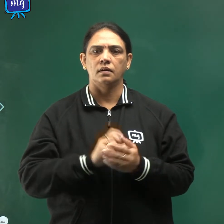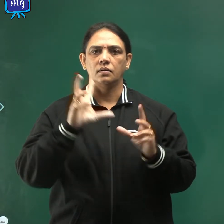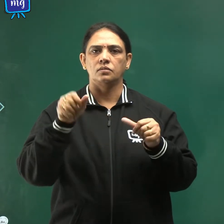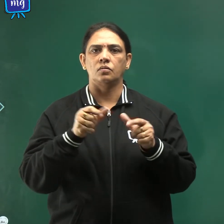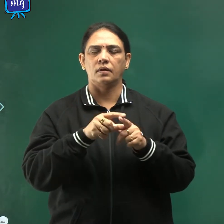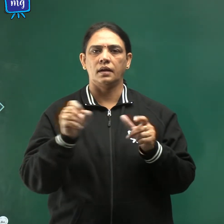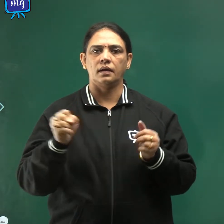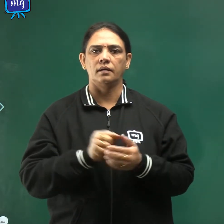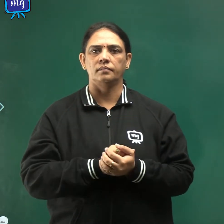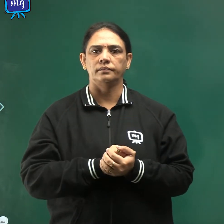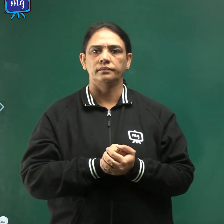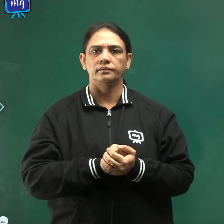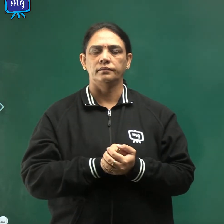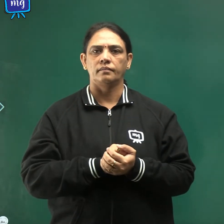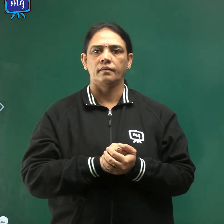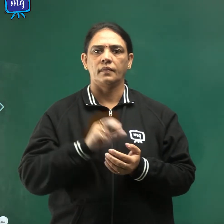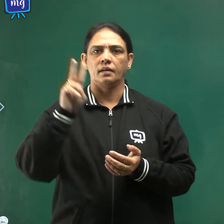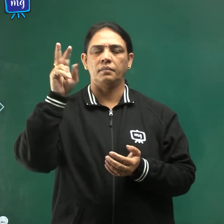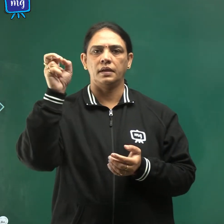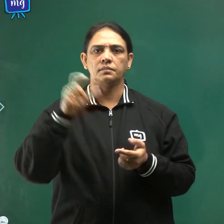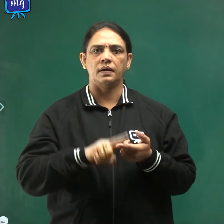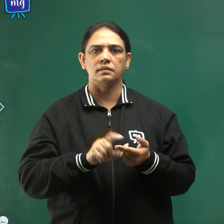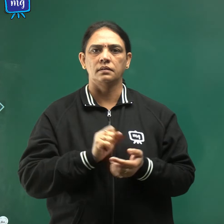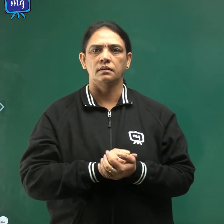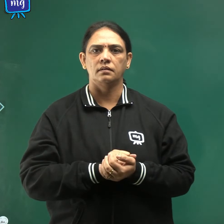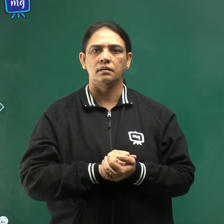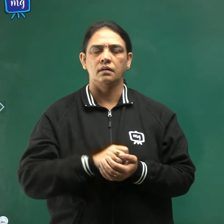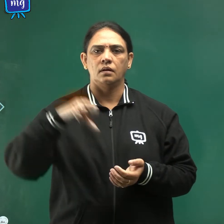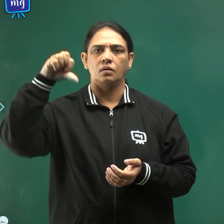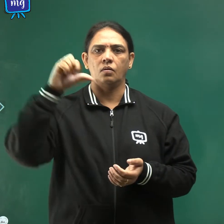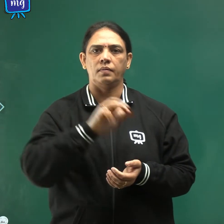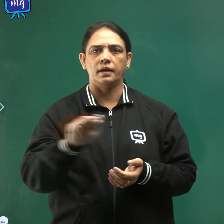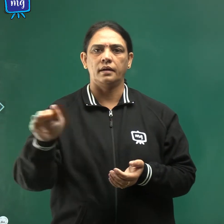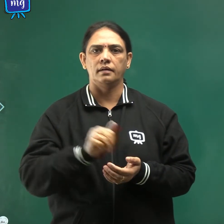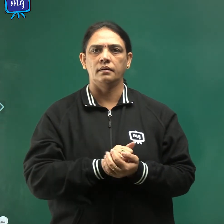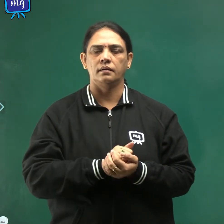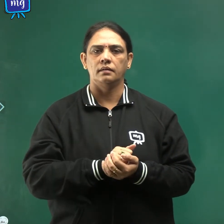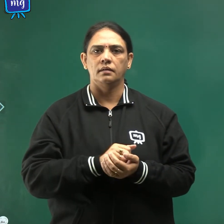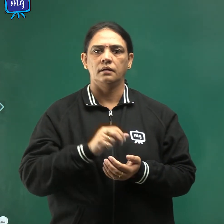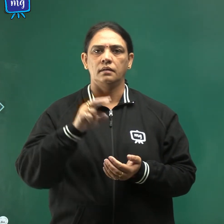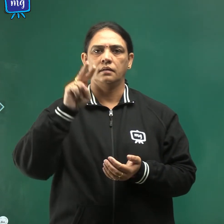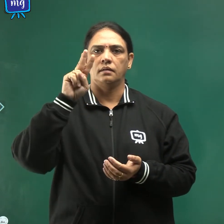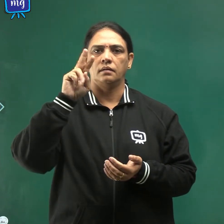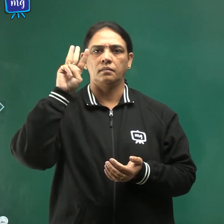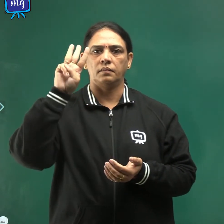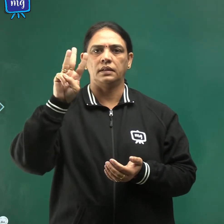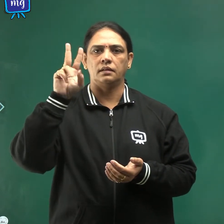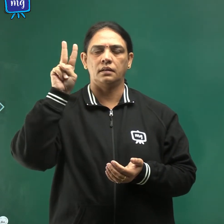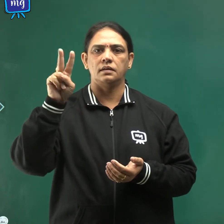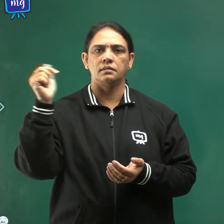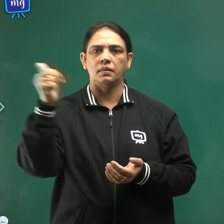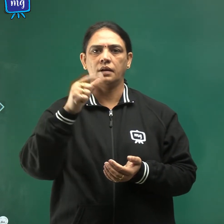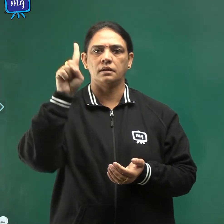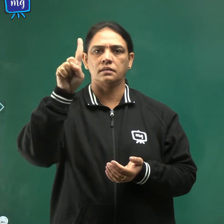करेंगे 20 प्लस 9 बटे 32 माइनस 19